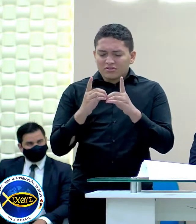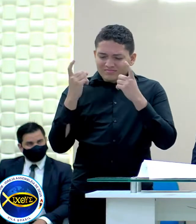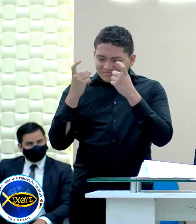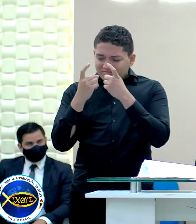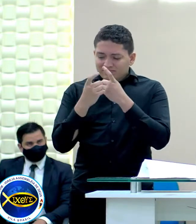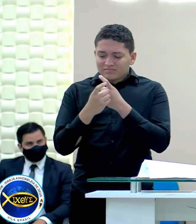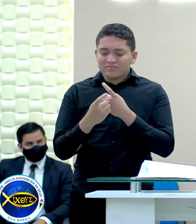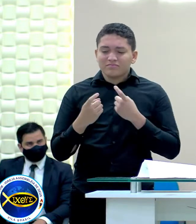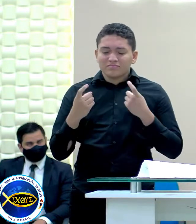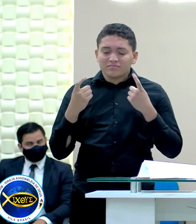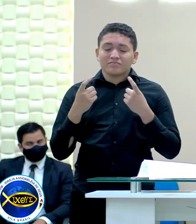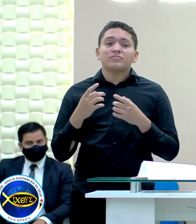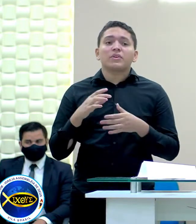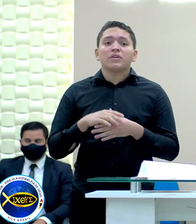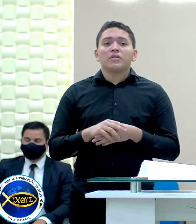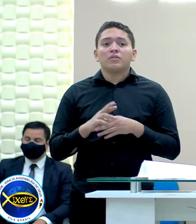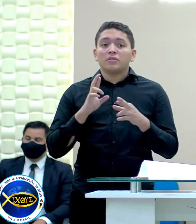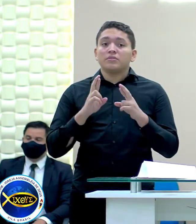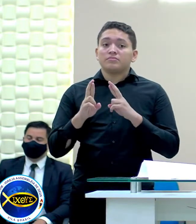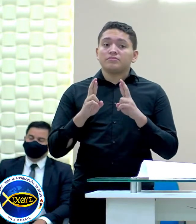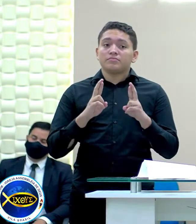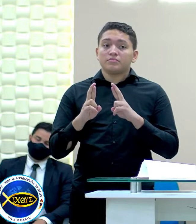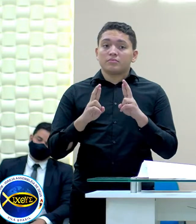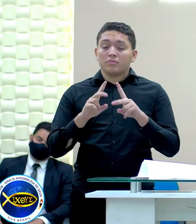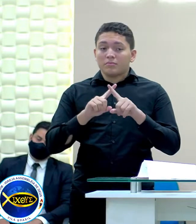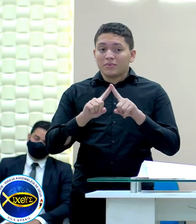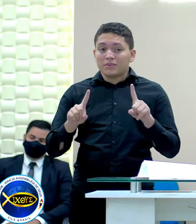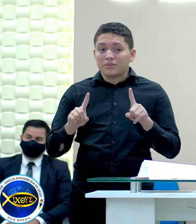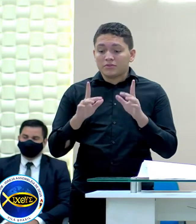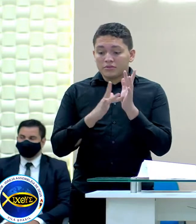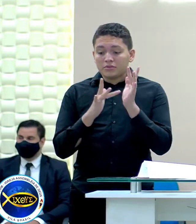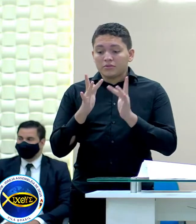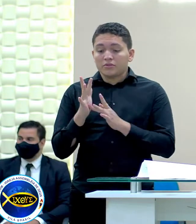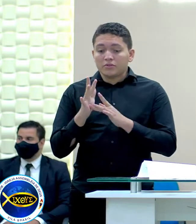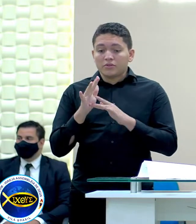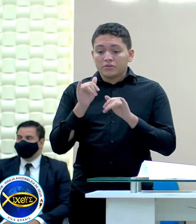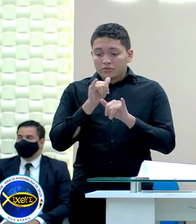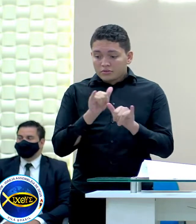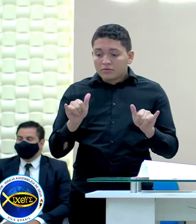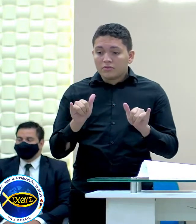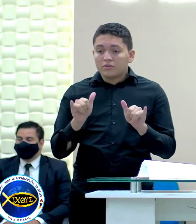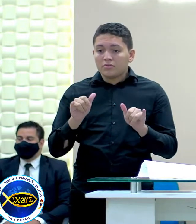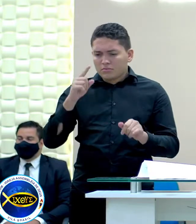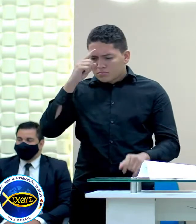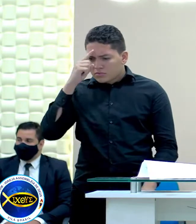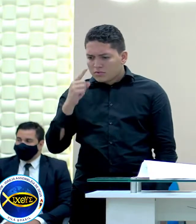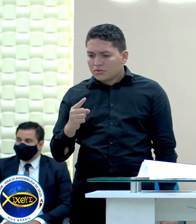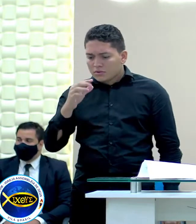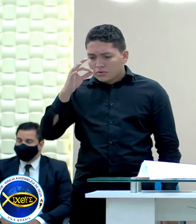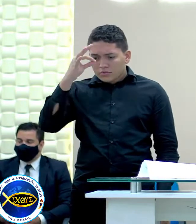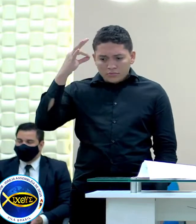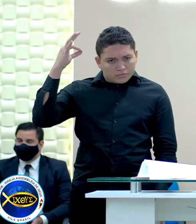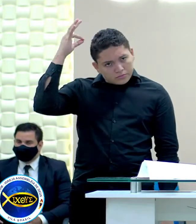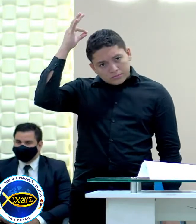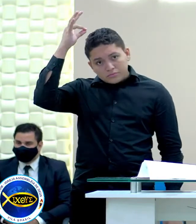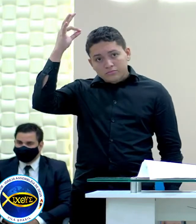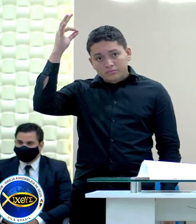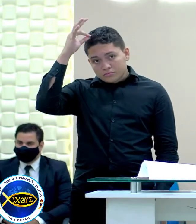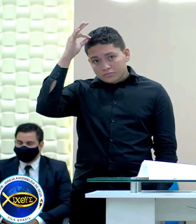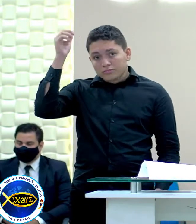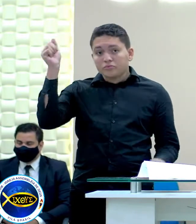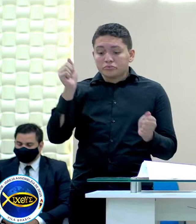com este relacionamento, mas o Senhor Jesus disse que enviaria o Consolador que estaria com a